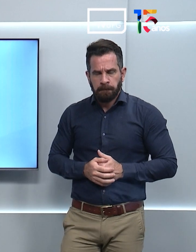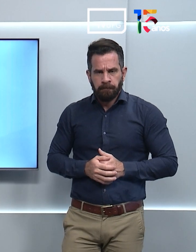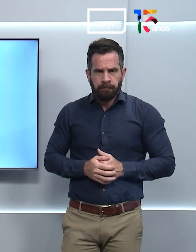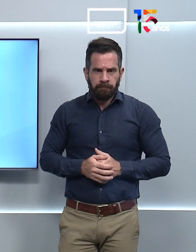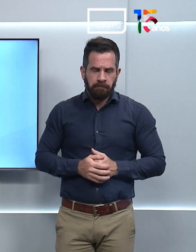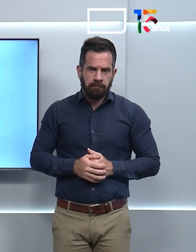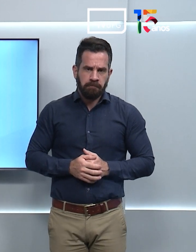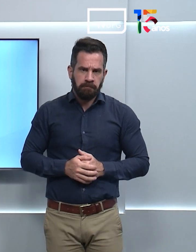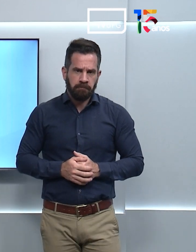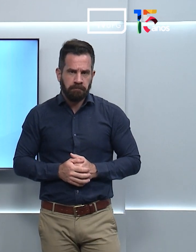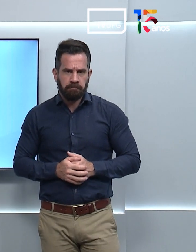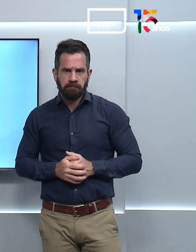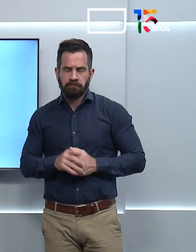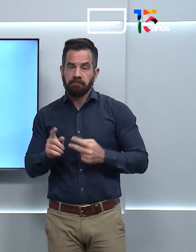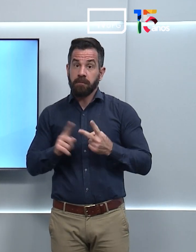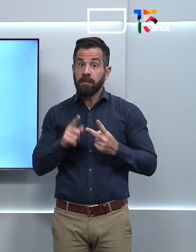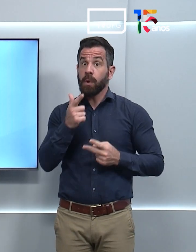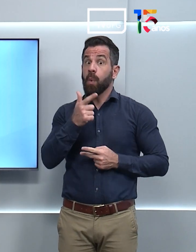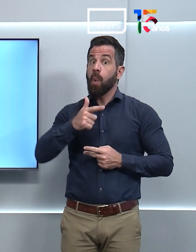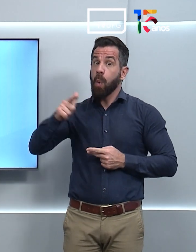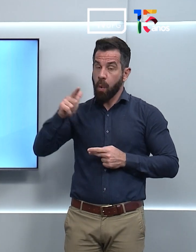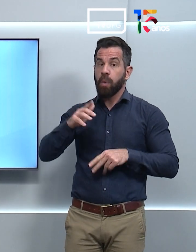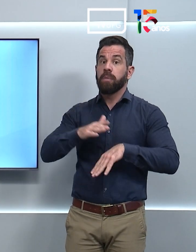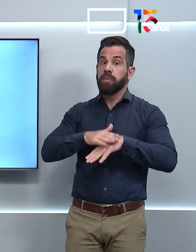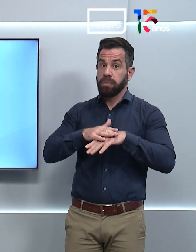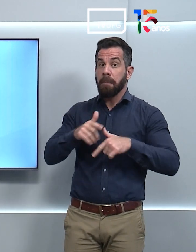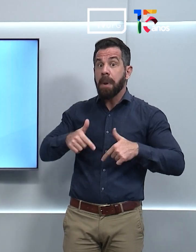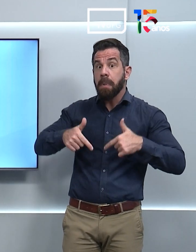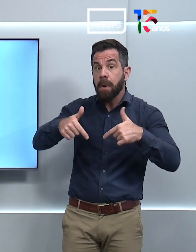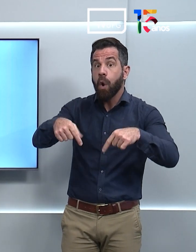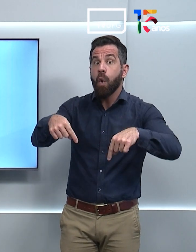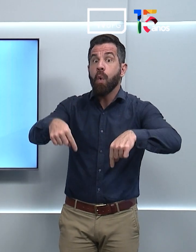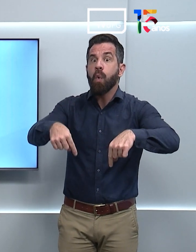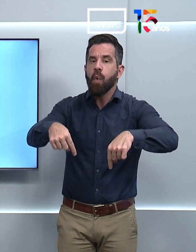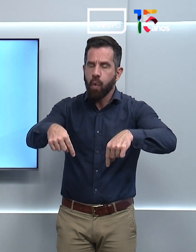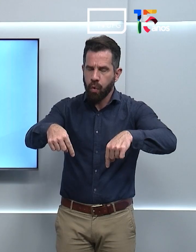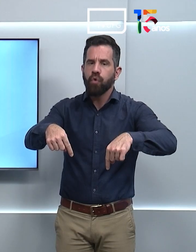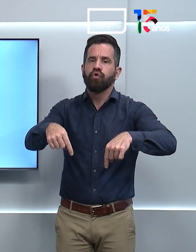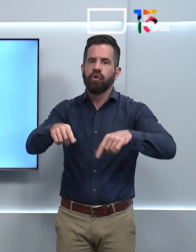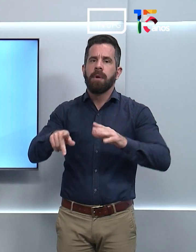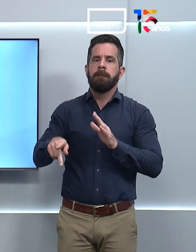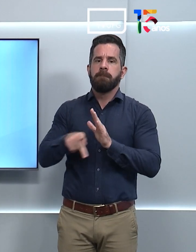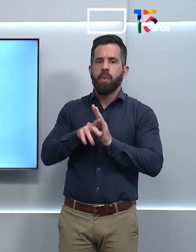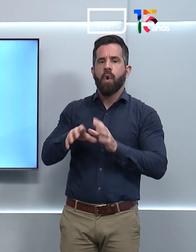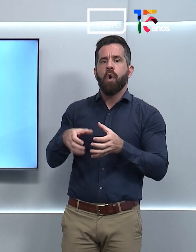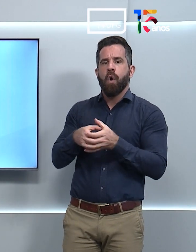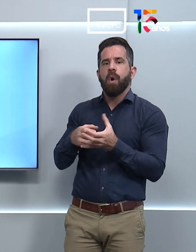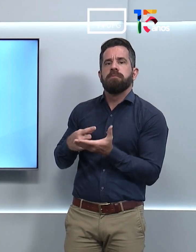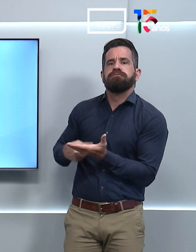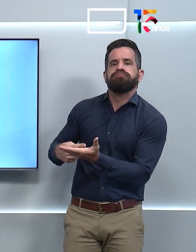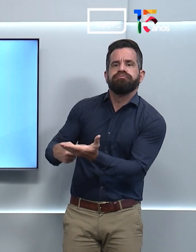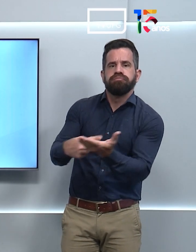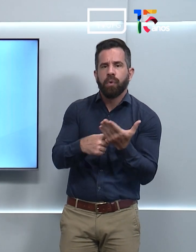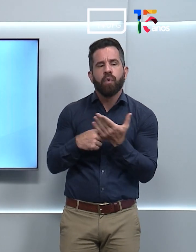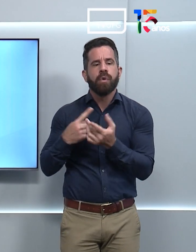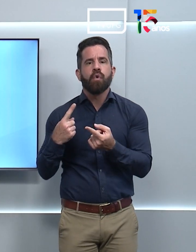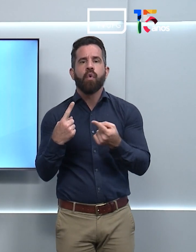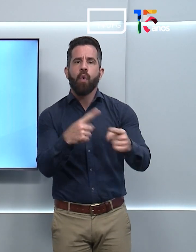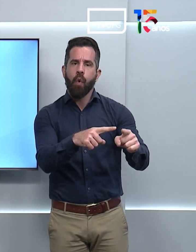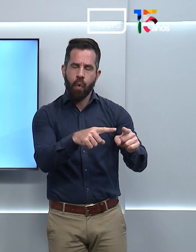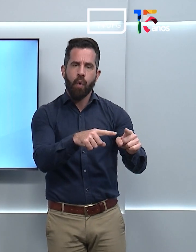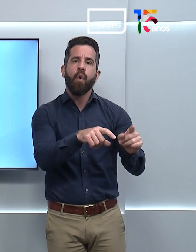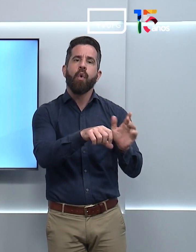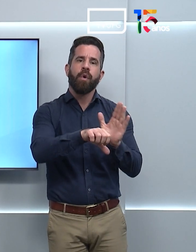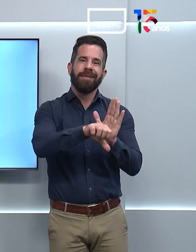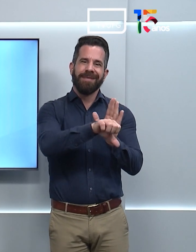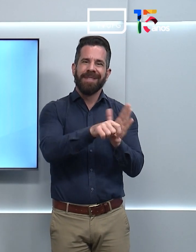E uma outra operação também começou hoje, e ela foi iniciada pela Força Integrada de Combate ao Crime Organizado,